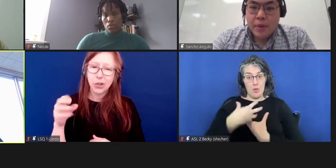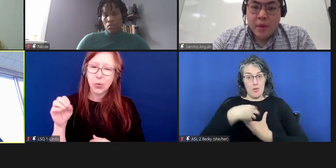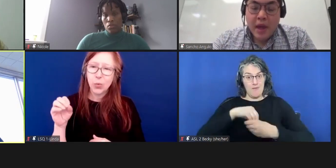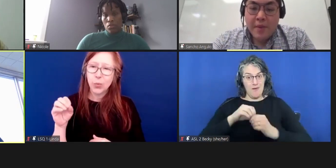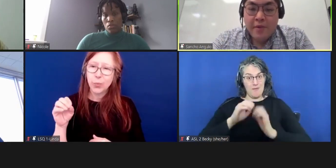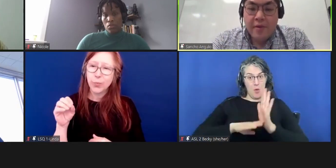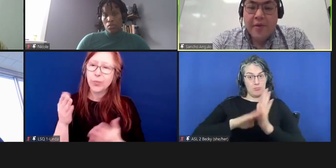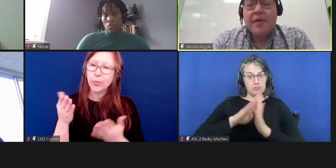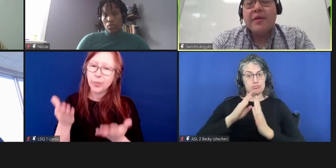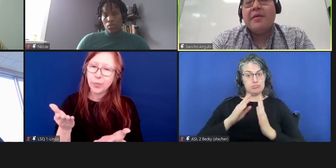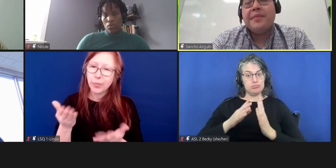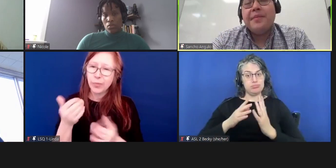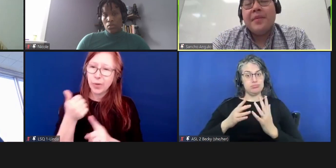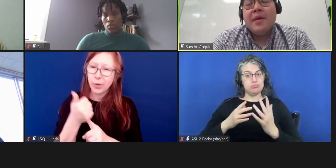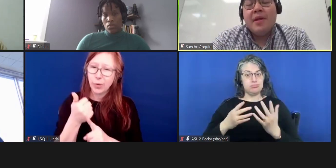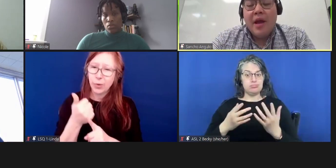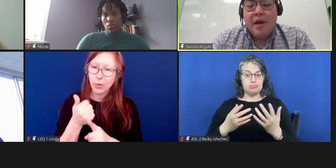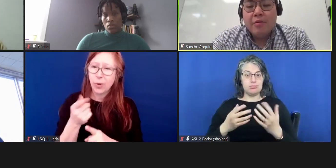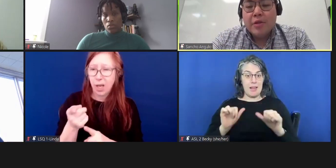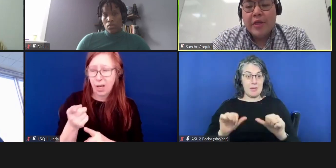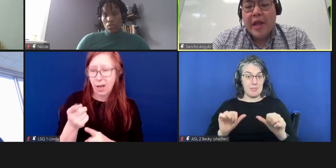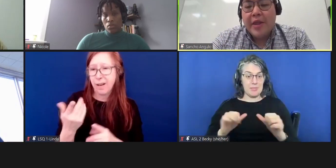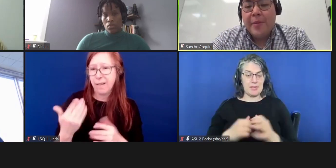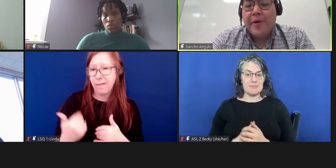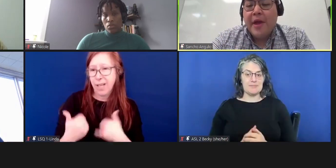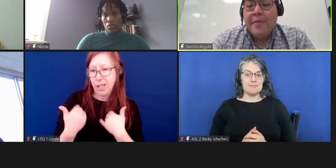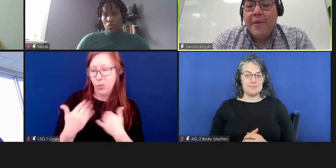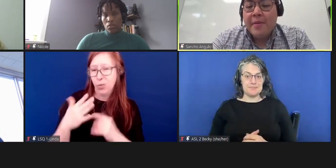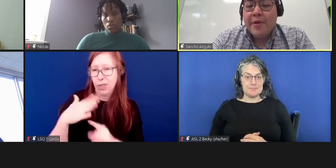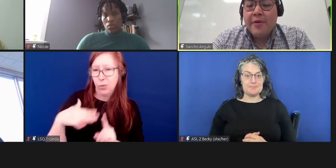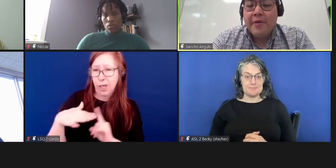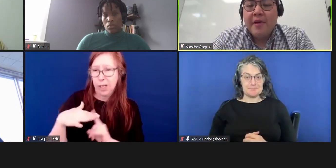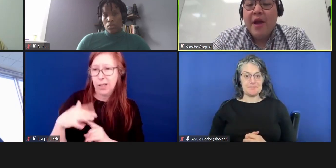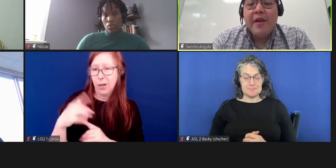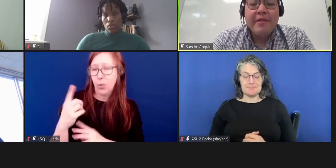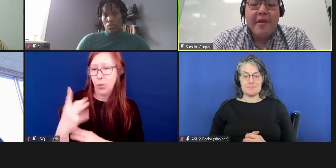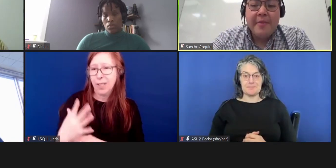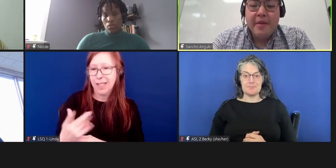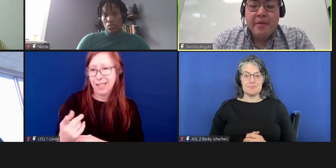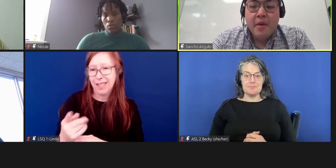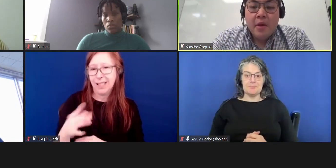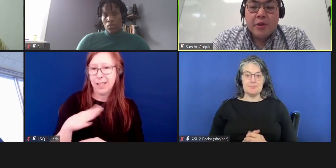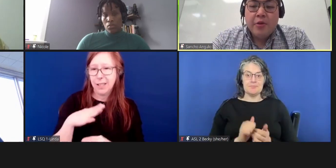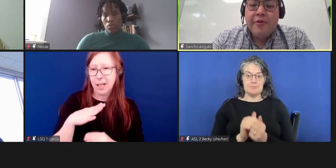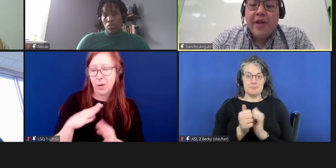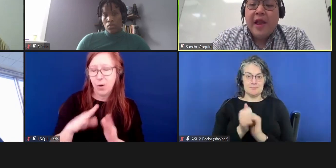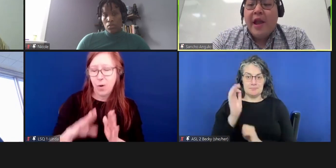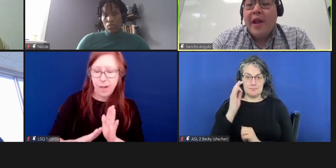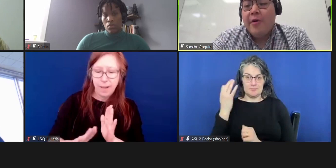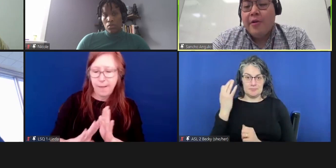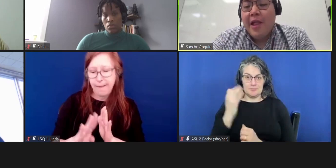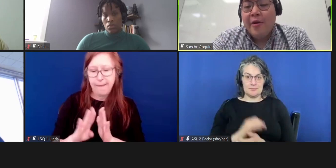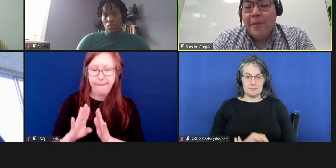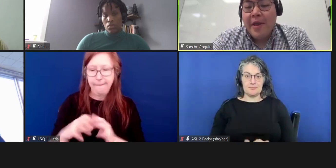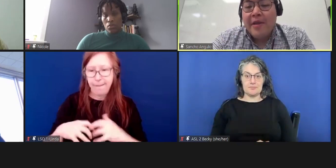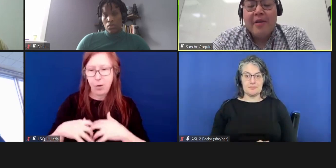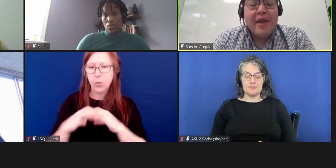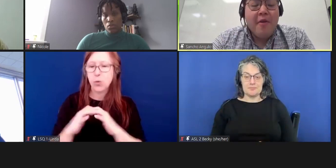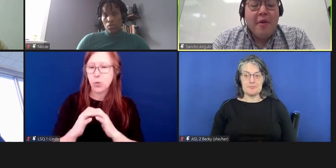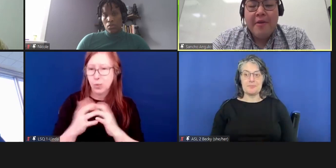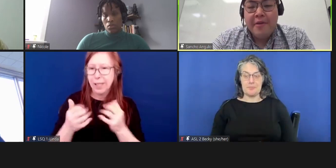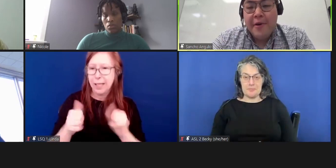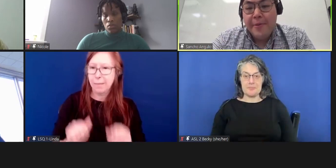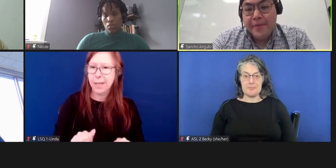est-ce que toi qui t'es trouvé aussi dans une situation unique, tu as développé certaines capacités? La compagnie